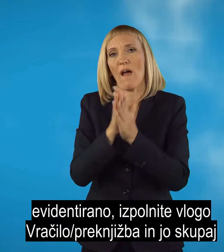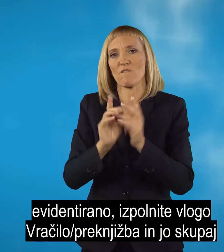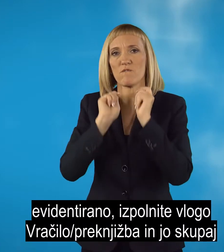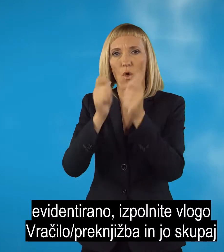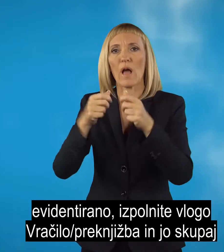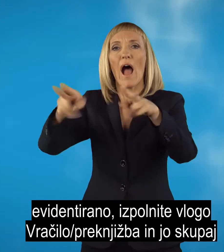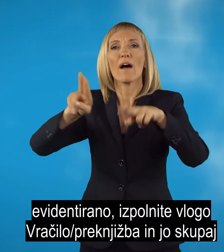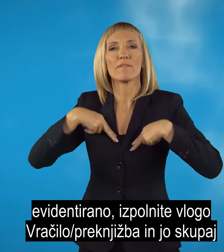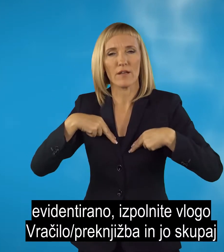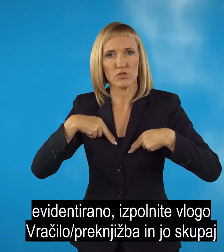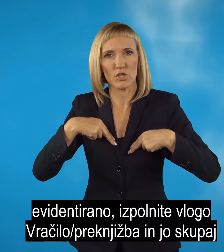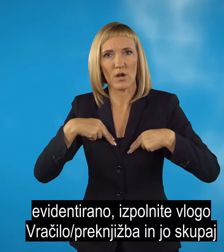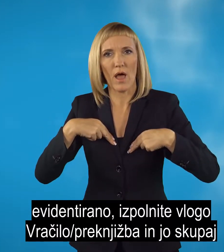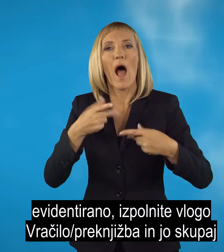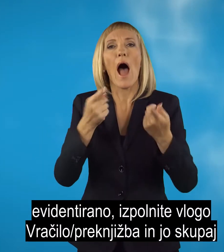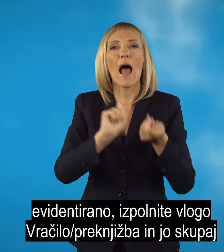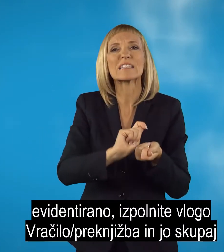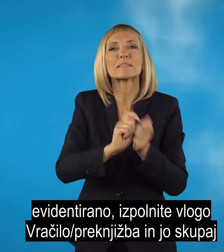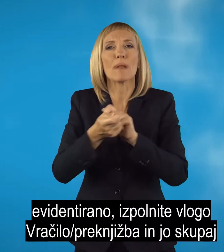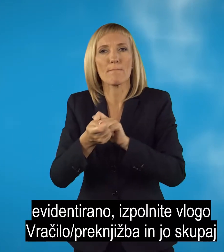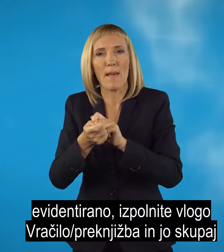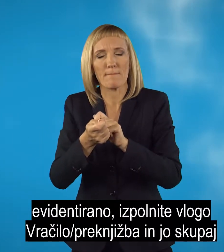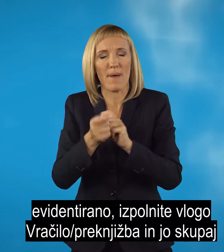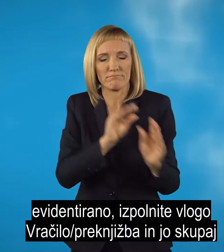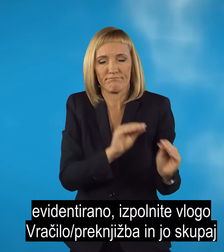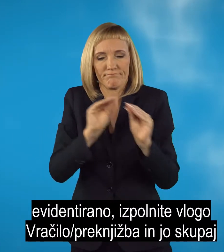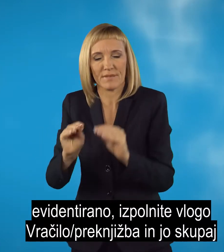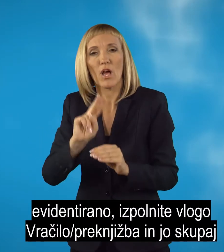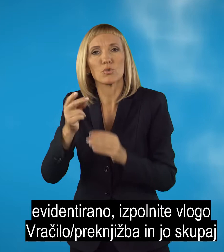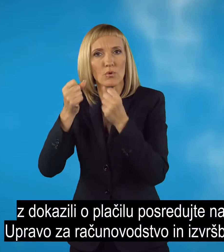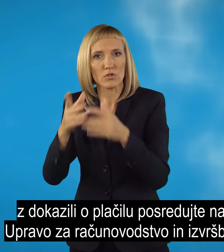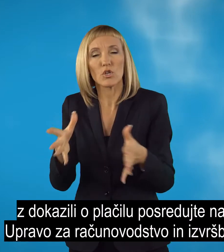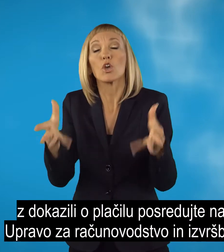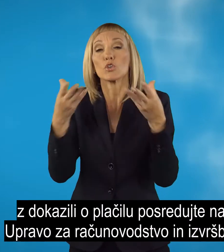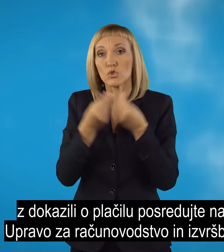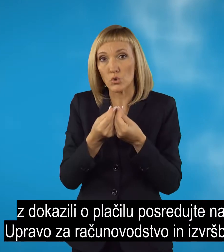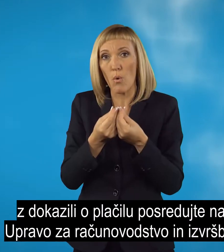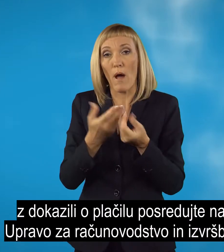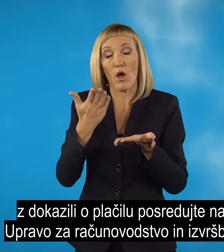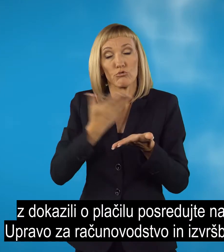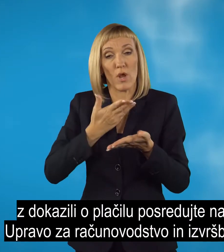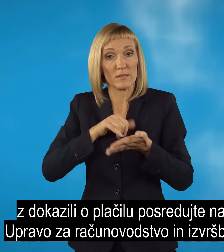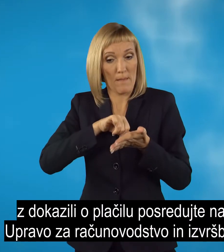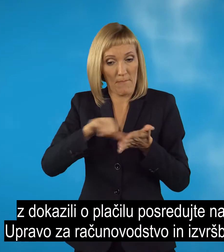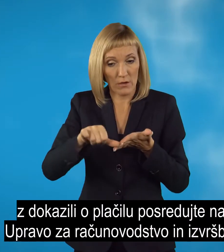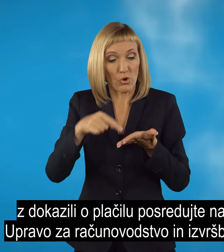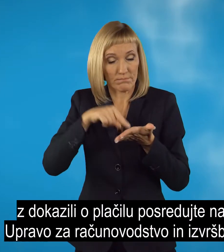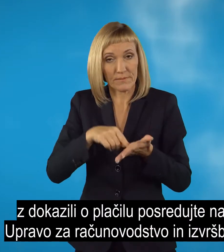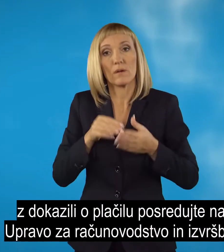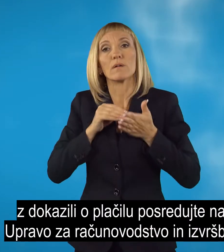vlogo Vračilo preknjižba in jo skupaj z dokazili o plačilu posredujte na Upravo za računovodstvo